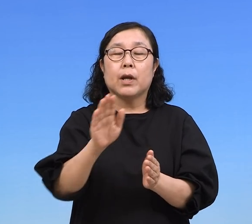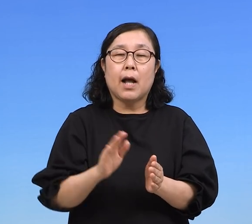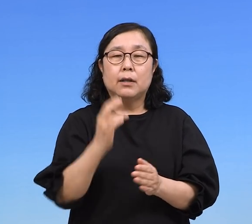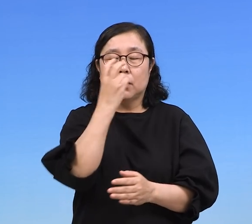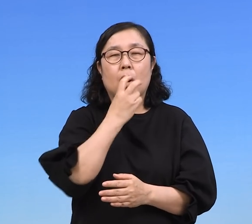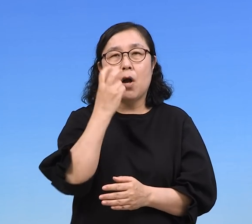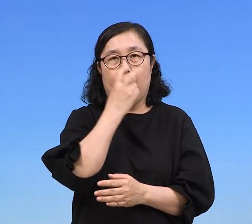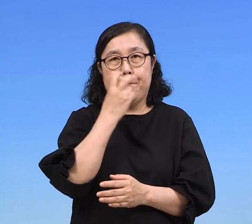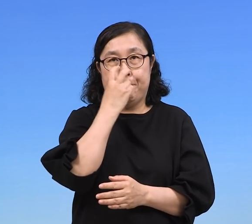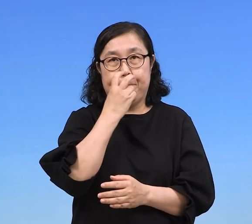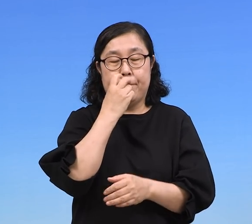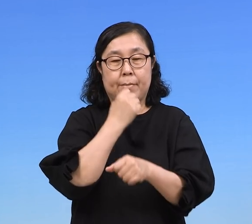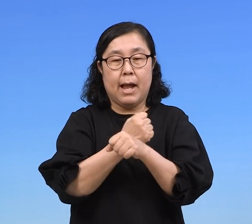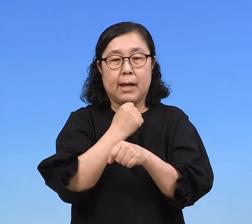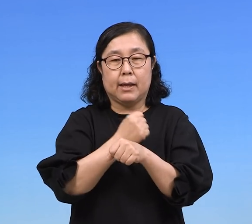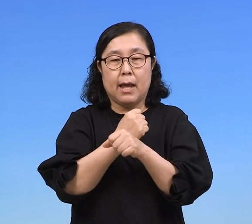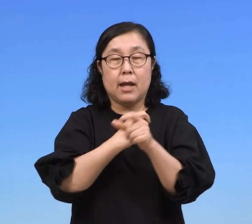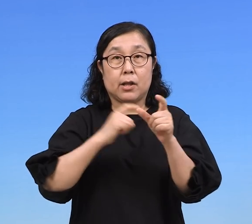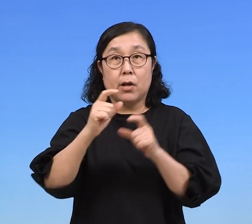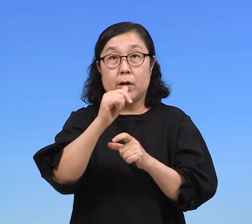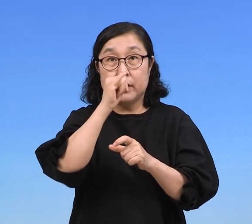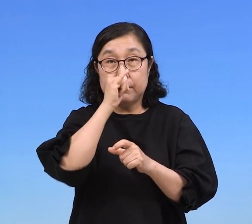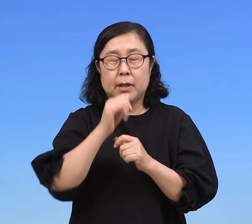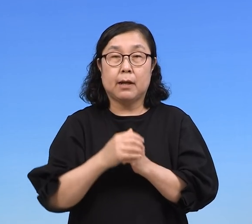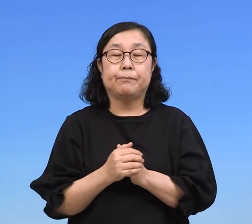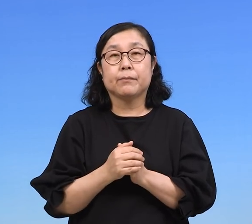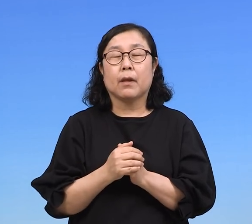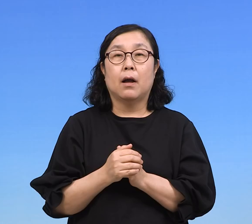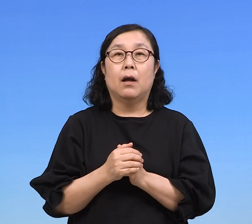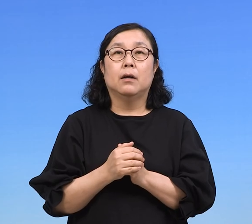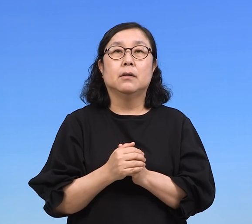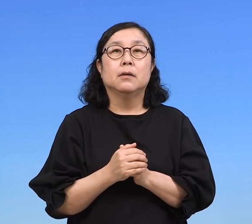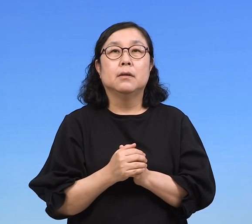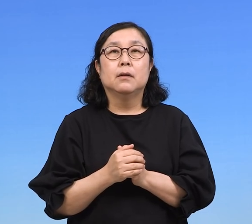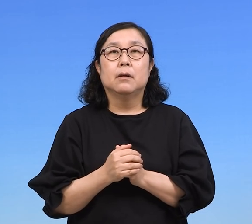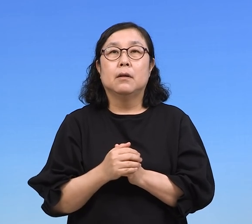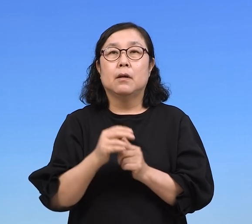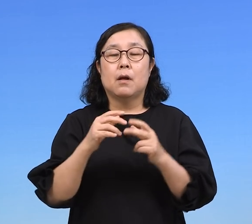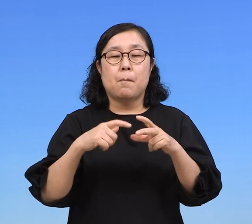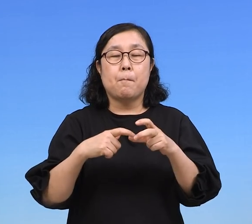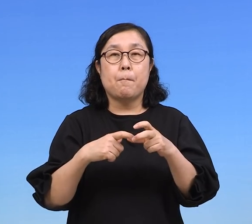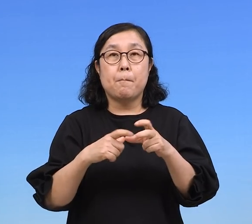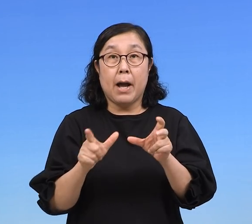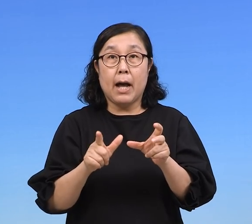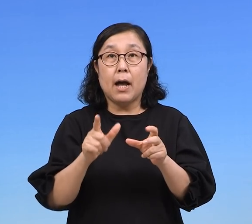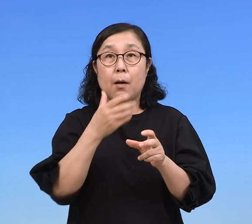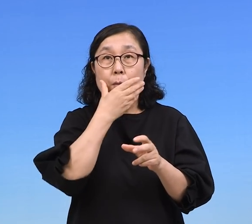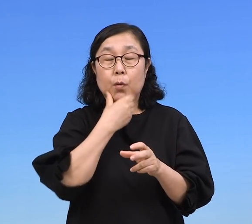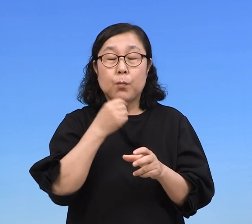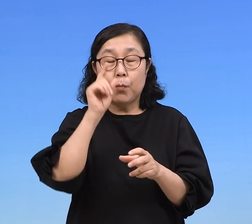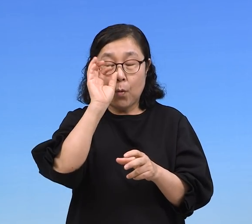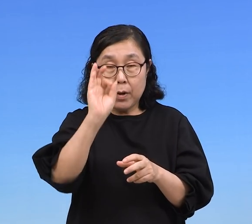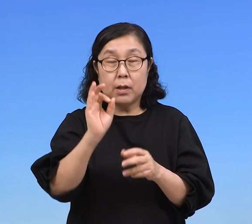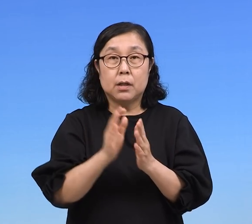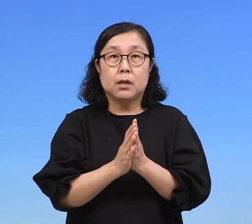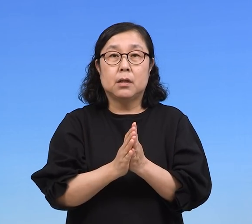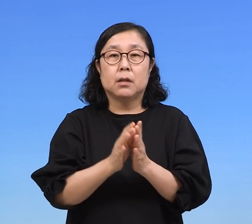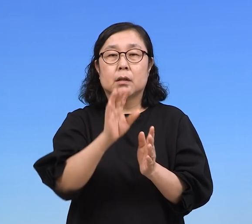참 점검해야 될 포인트가 하나 있는데, 뭐가 문제냐? 자, 본문 마가복음 4장 8절을